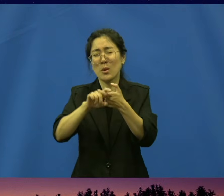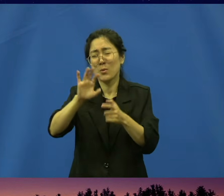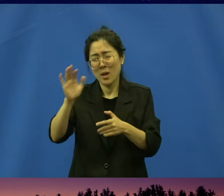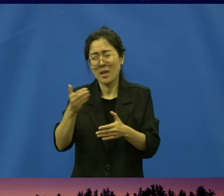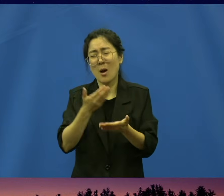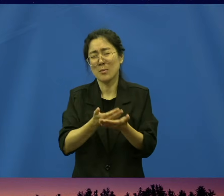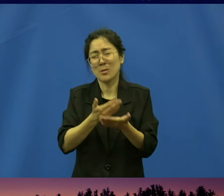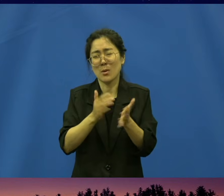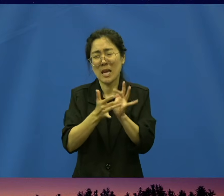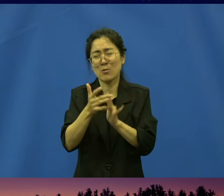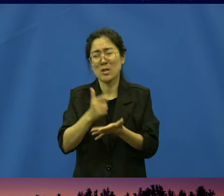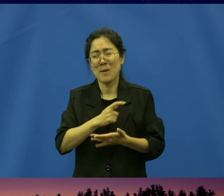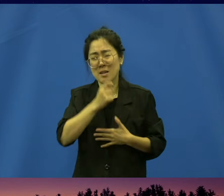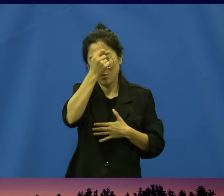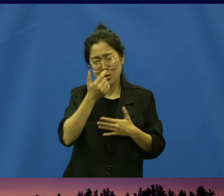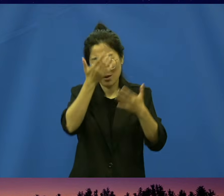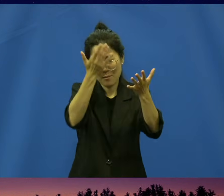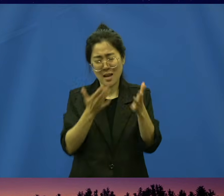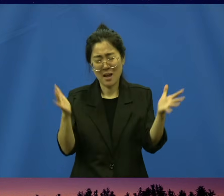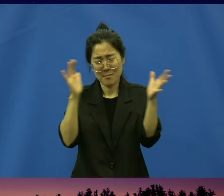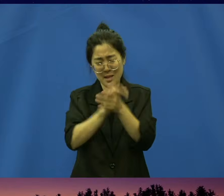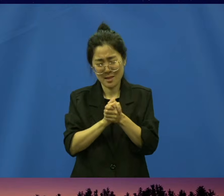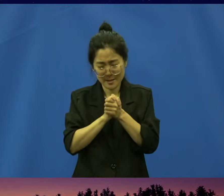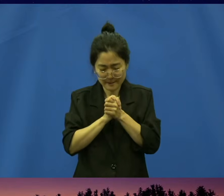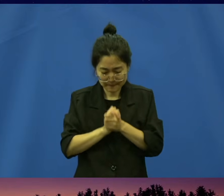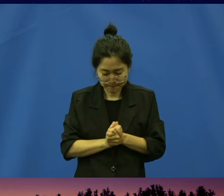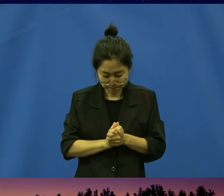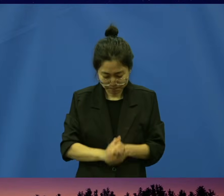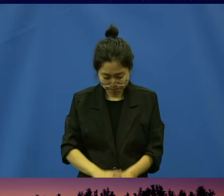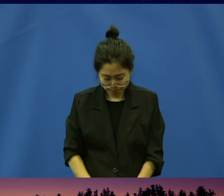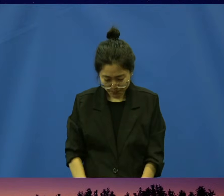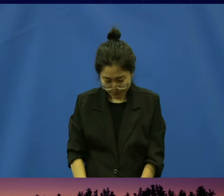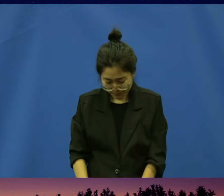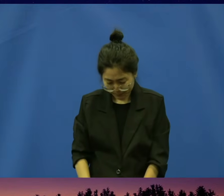예수님의 이름으로 기도하옵나이다. 아멘.